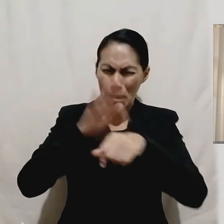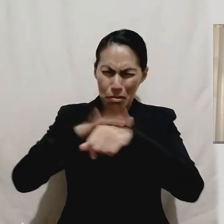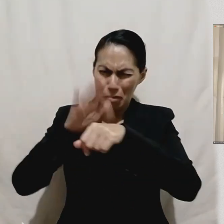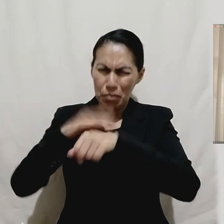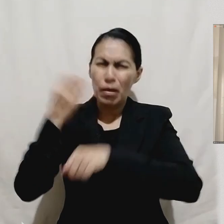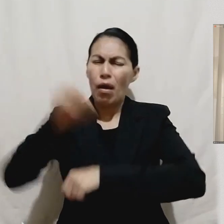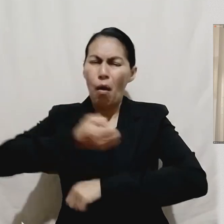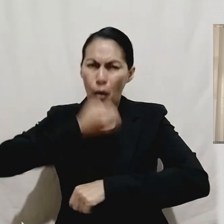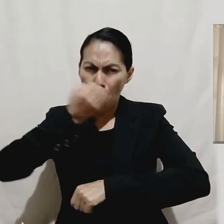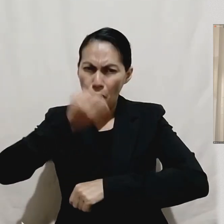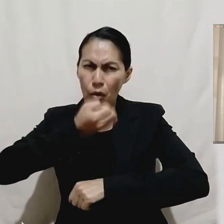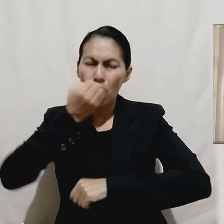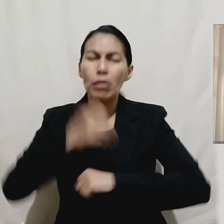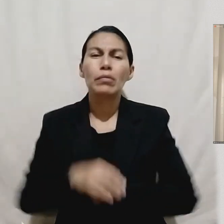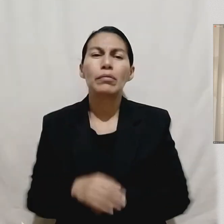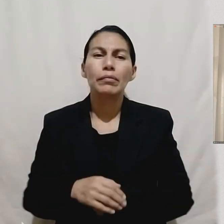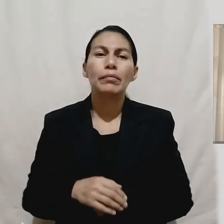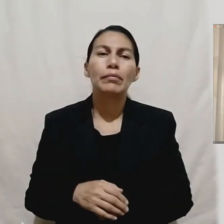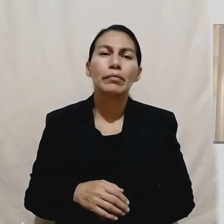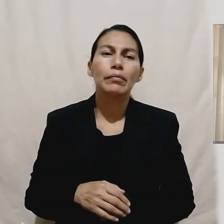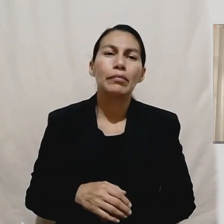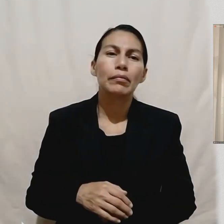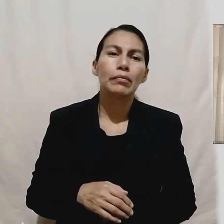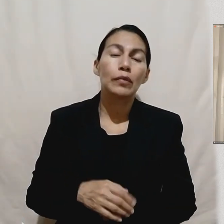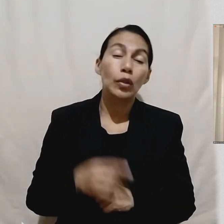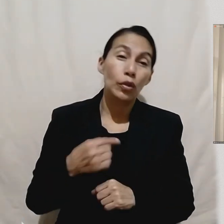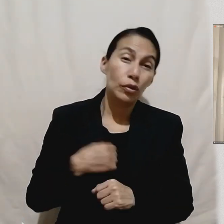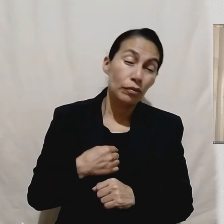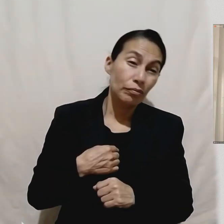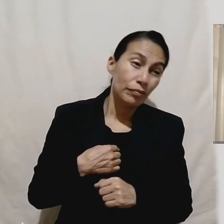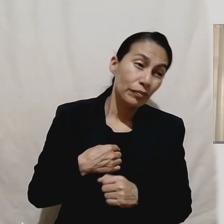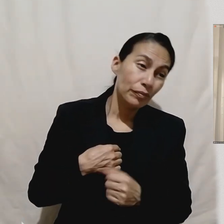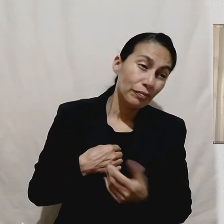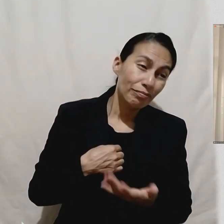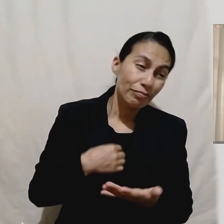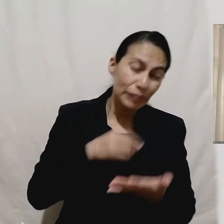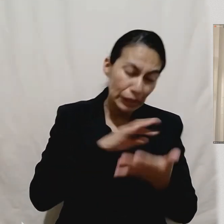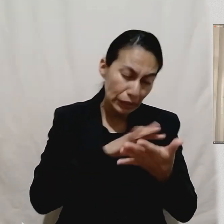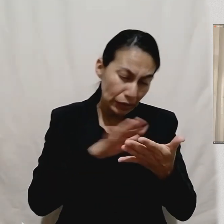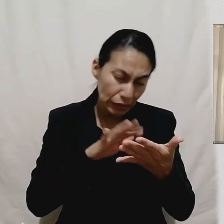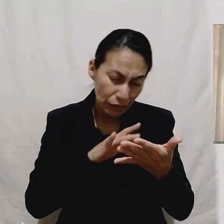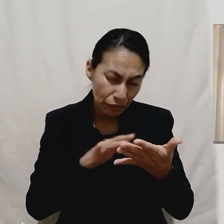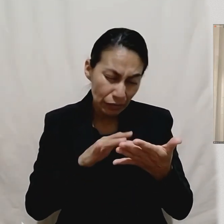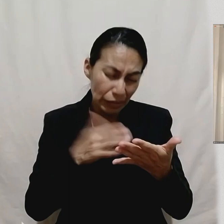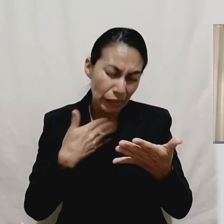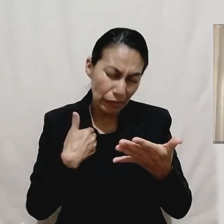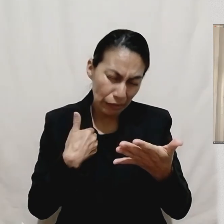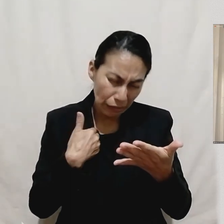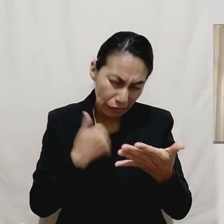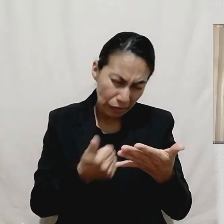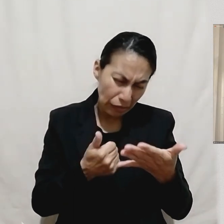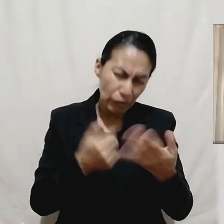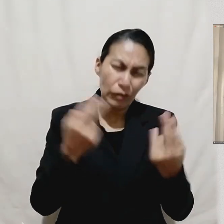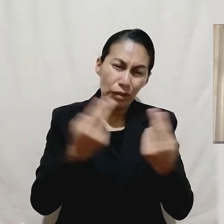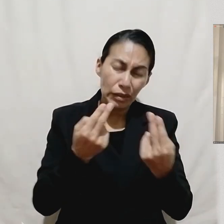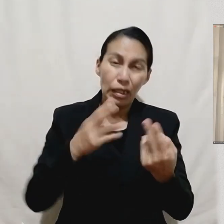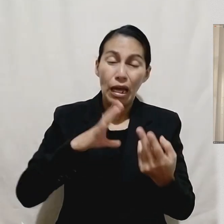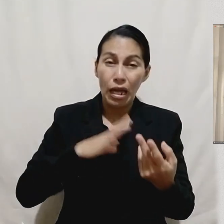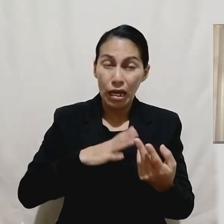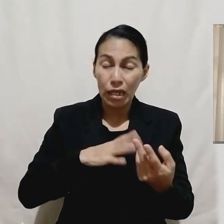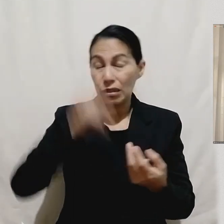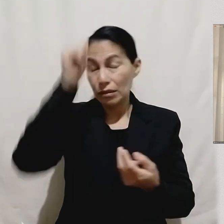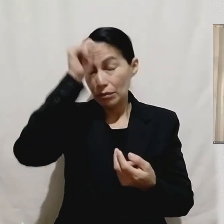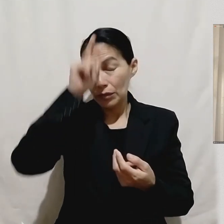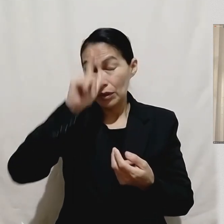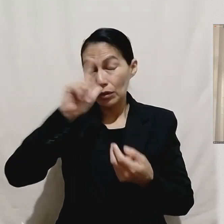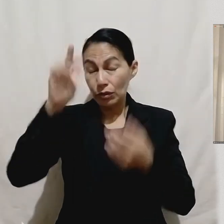por muchas cosas más que logro entre ver entre líneas digámoslo así de las necesidades